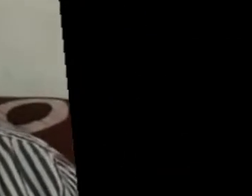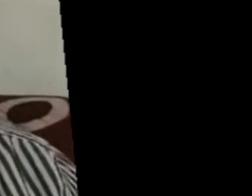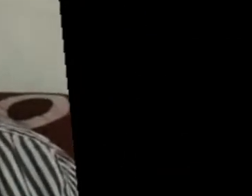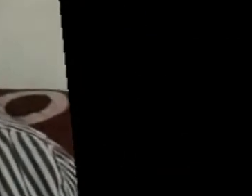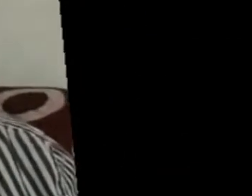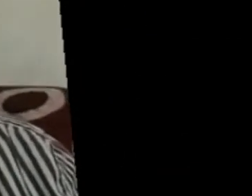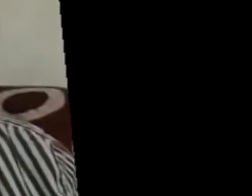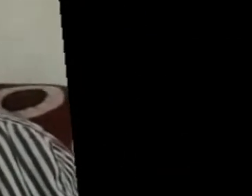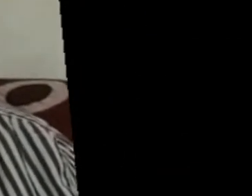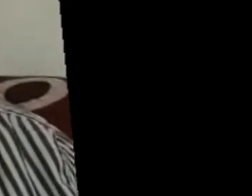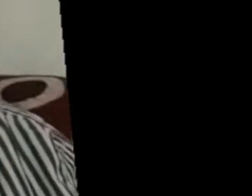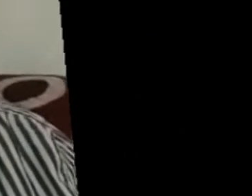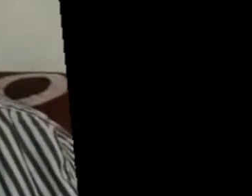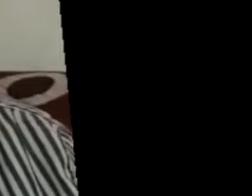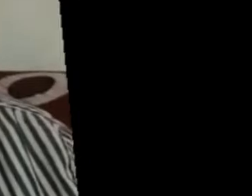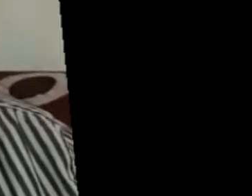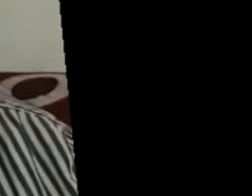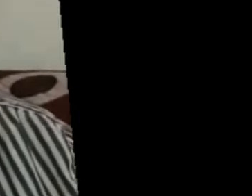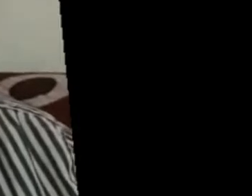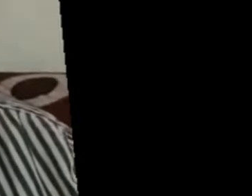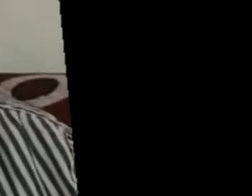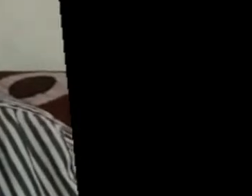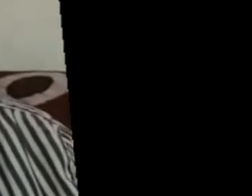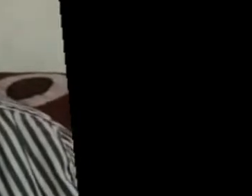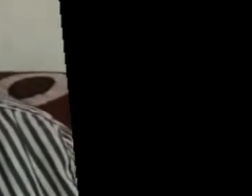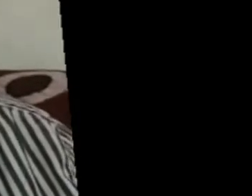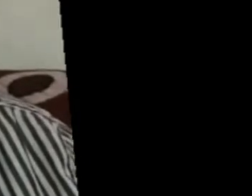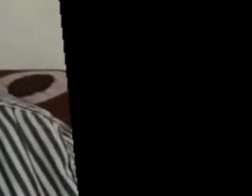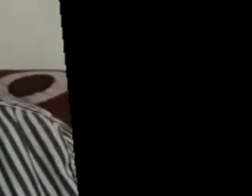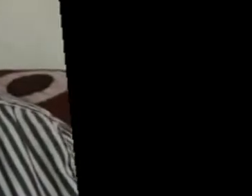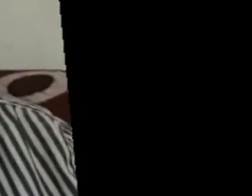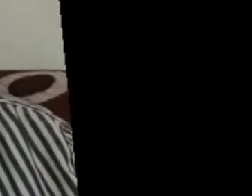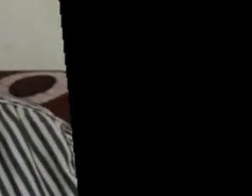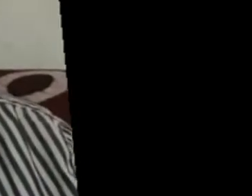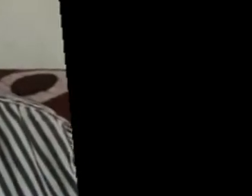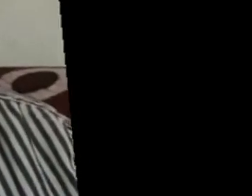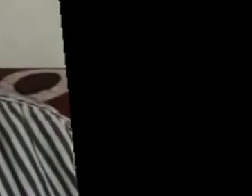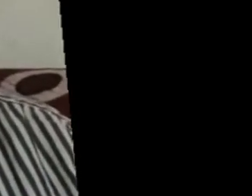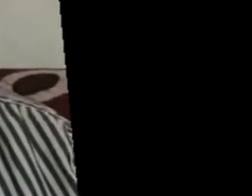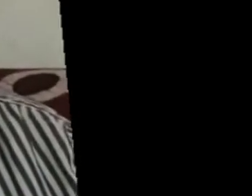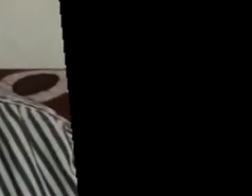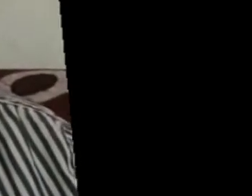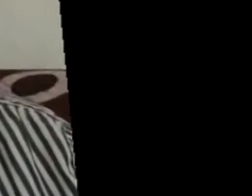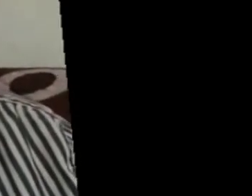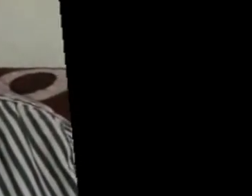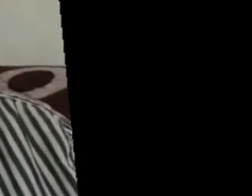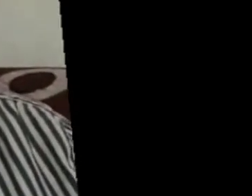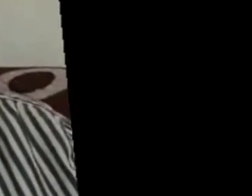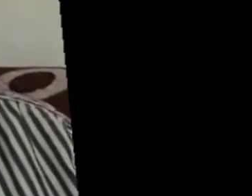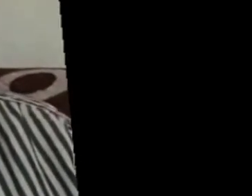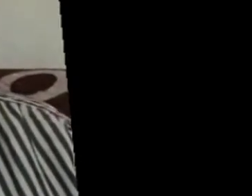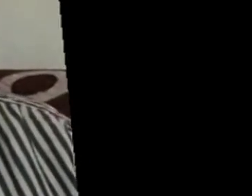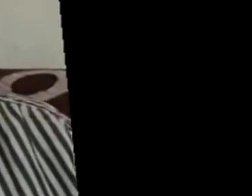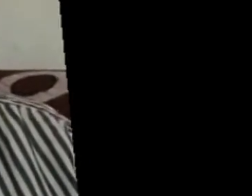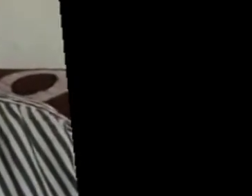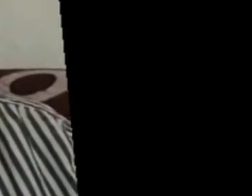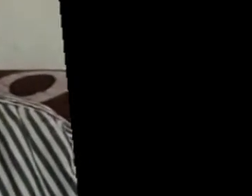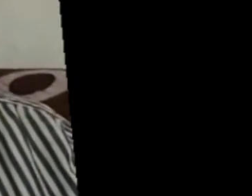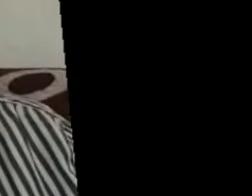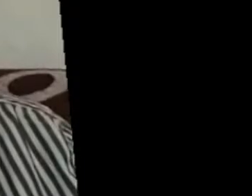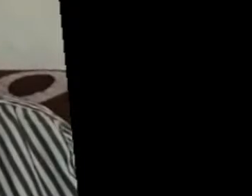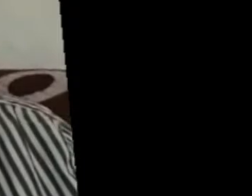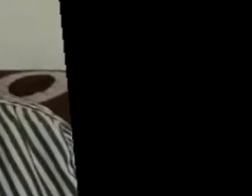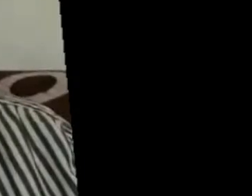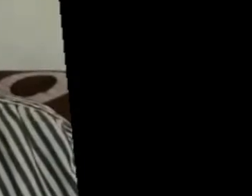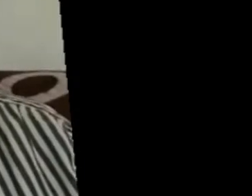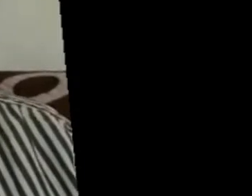Bom dia, meu nome é Zilda Vieira de Oliveira, sou casada, mãe de 6 filhos, inclusive um de